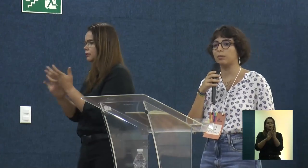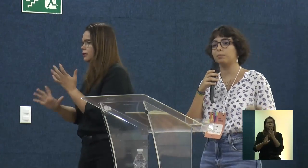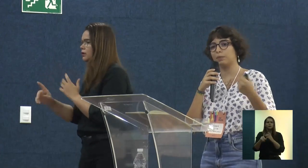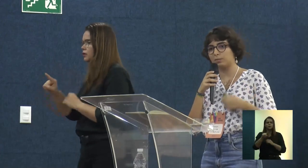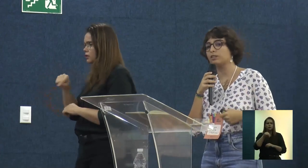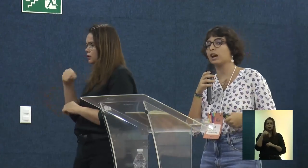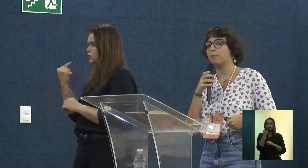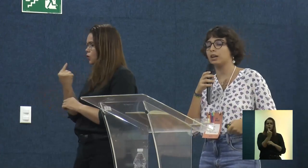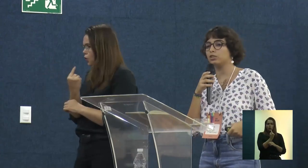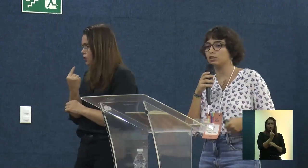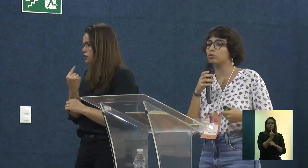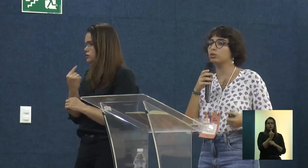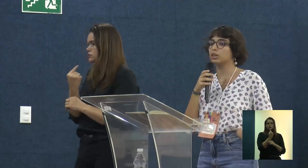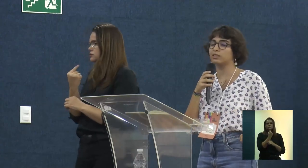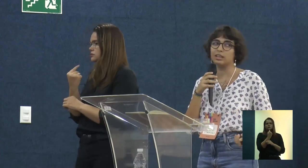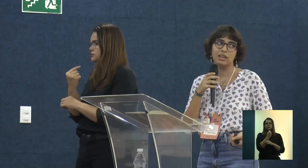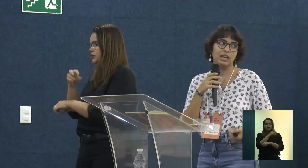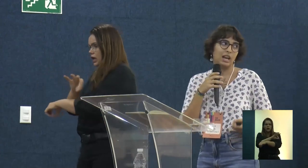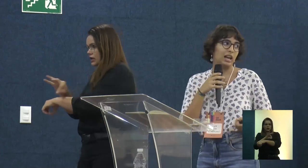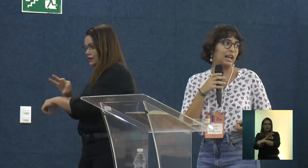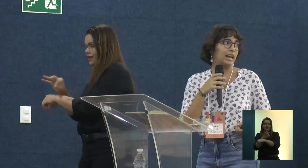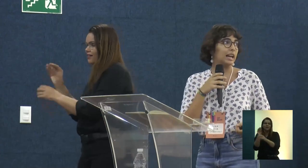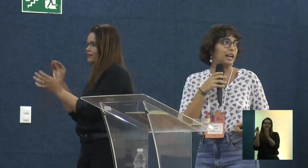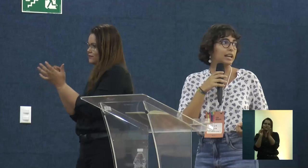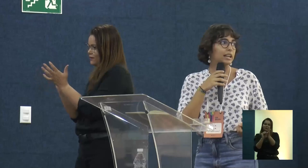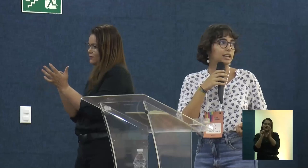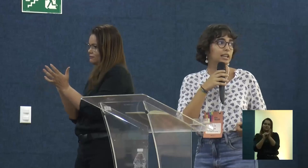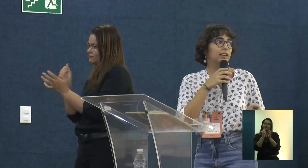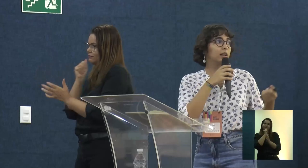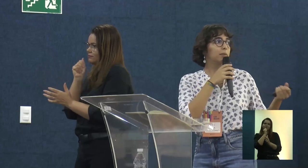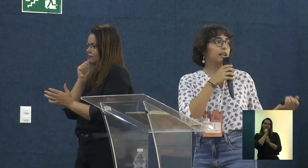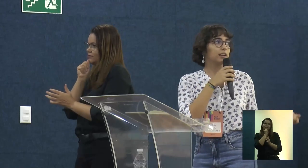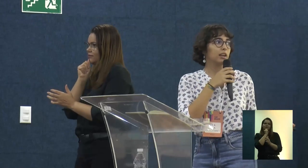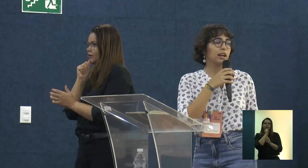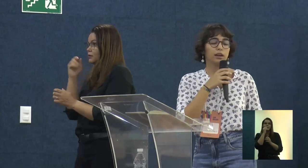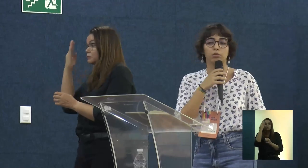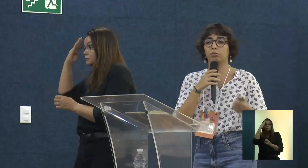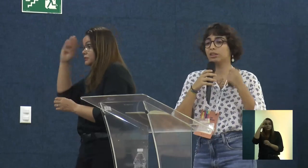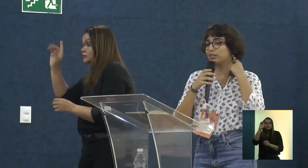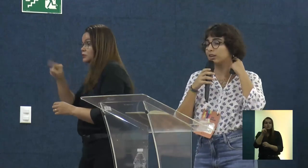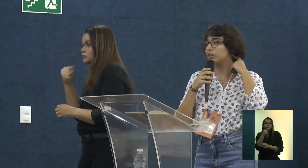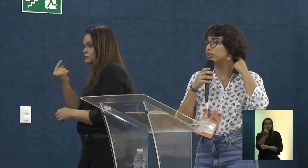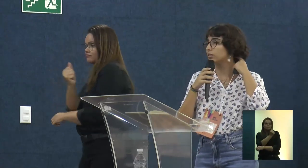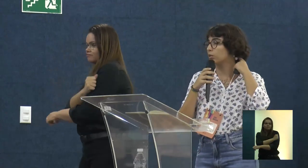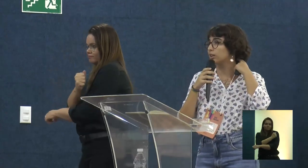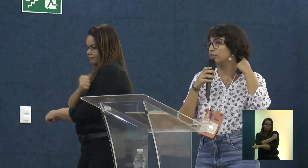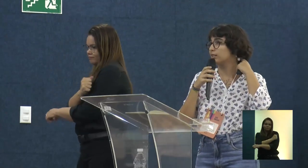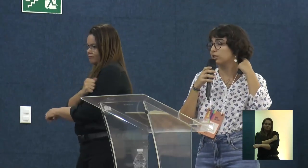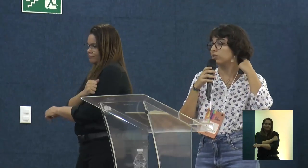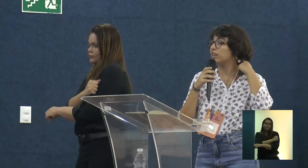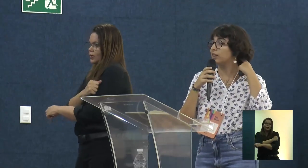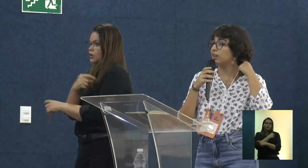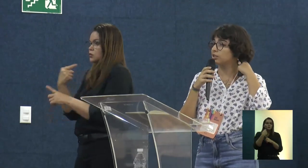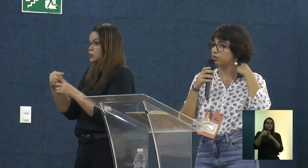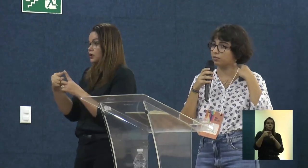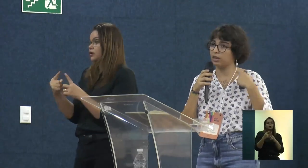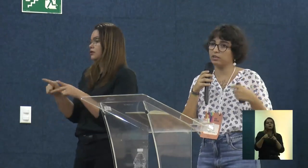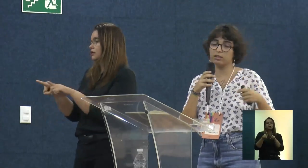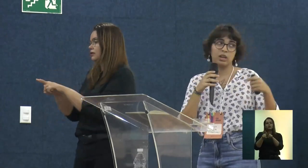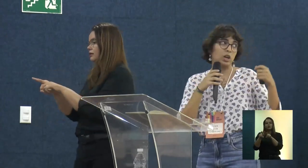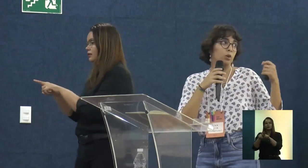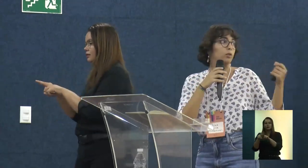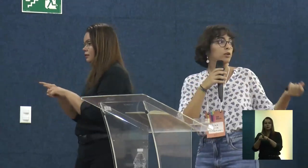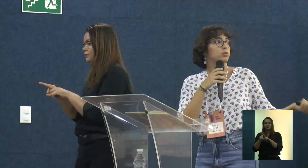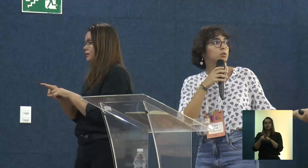arquiteto, especificamente estudantes. E também, uma das grandes atividades que a gente